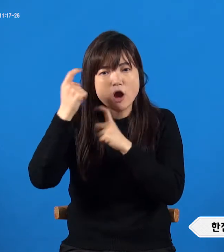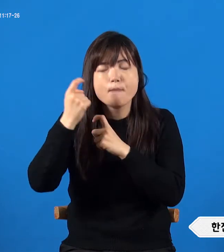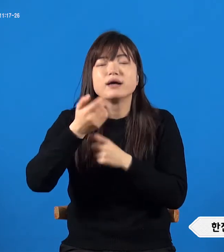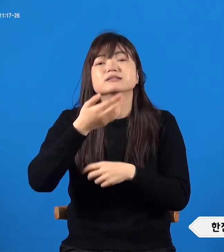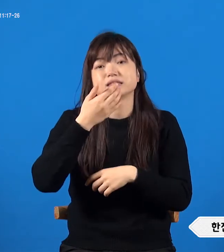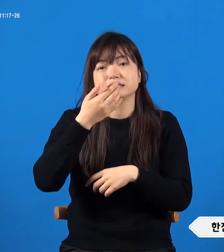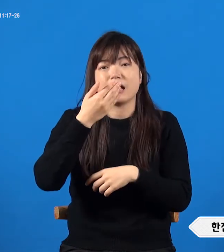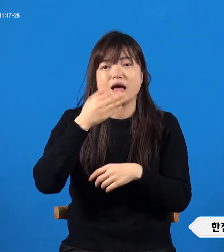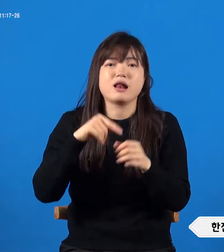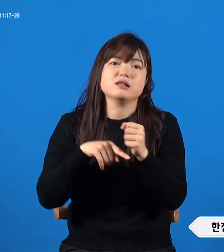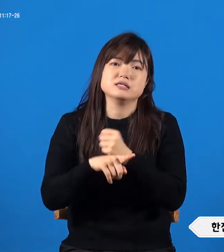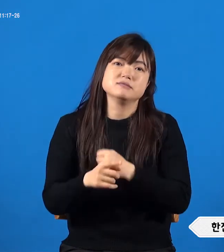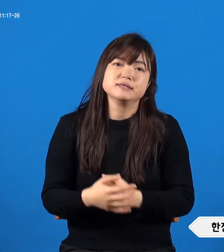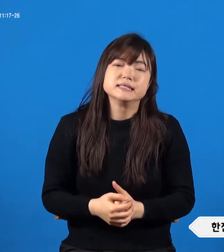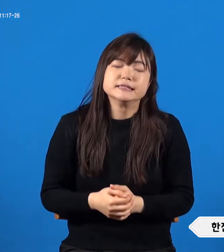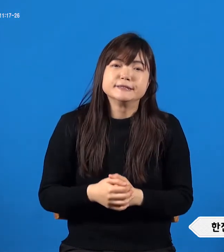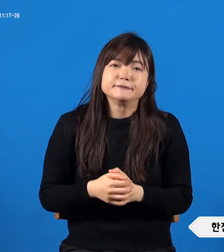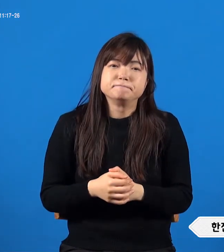말입니다.